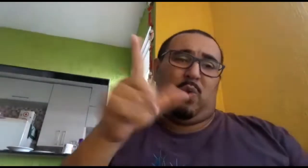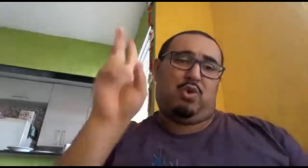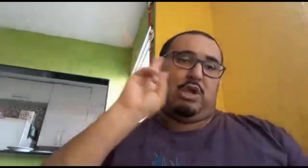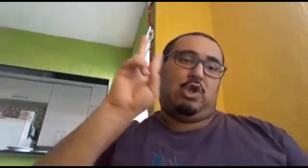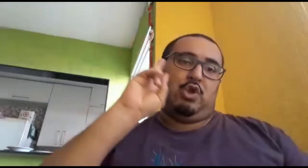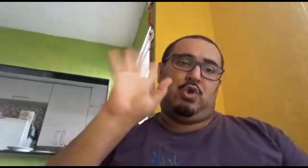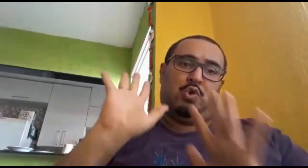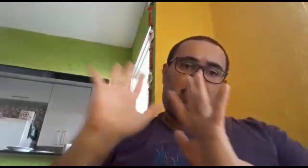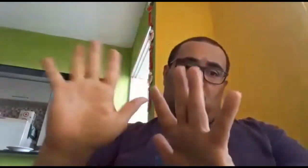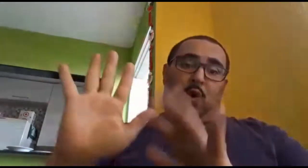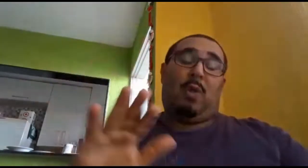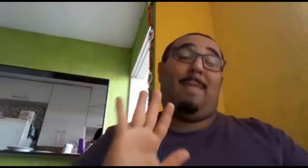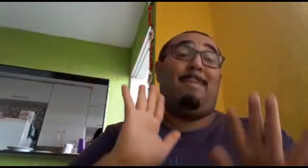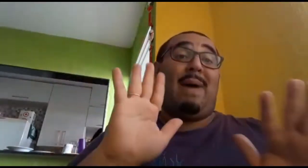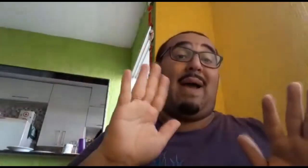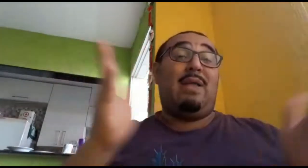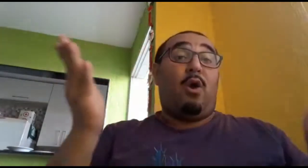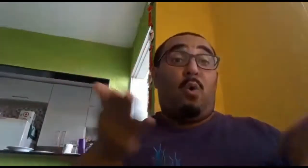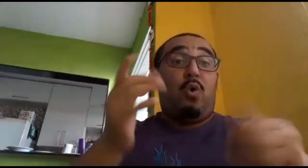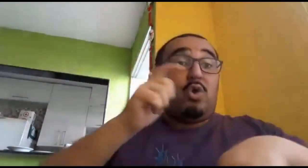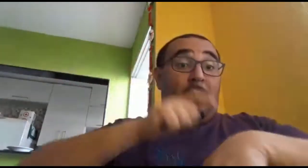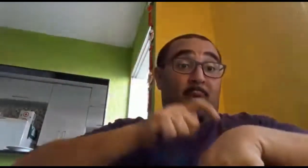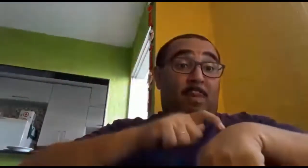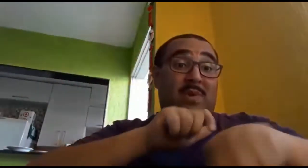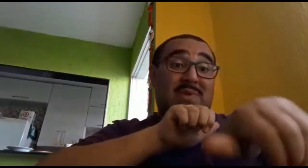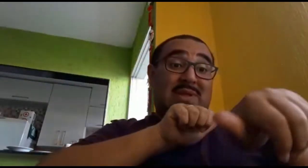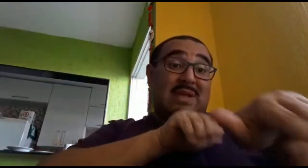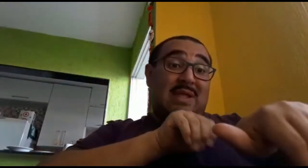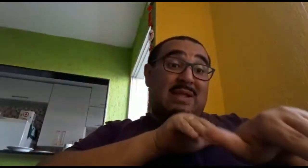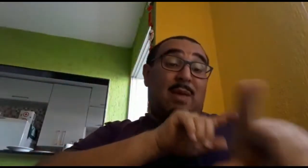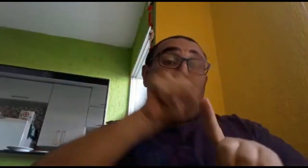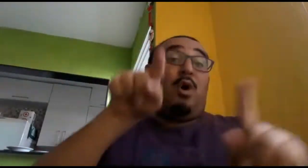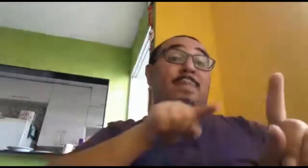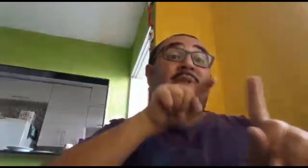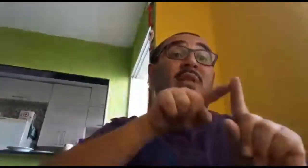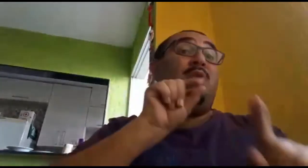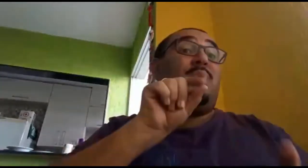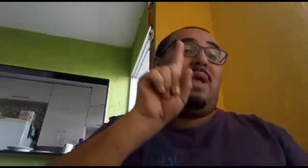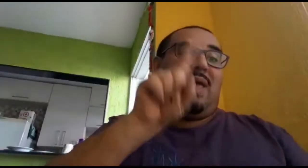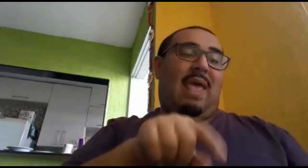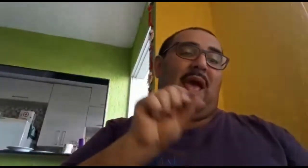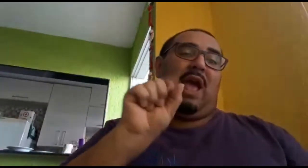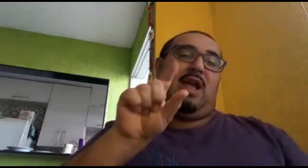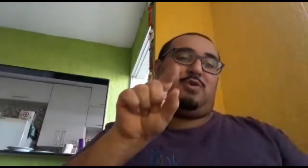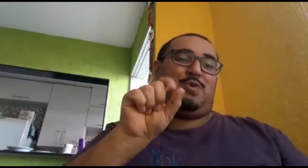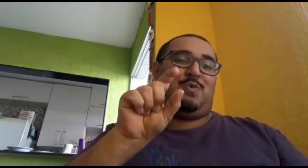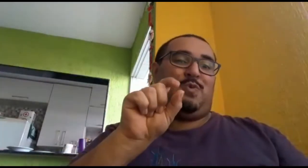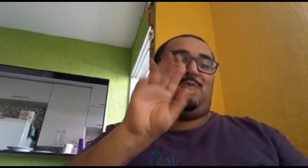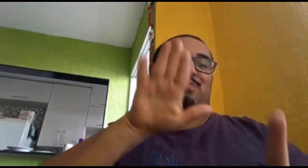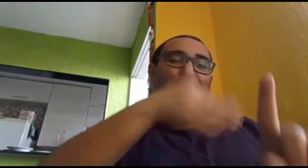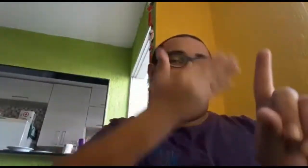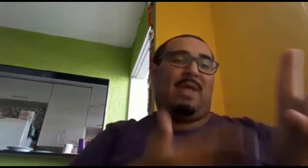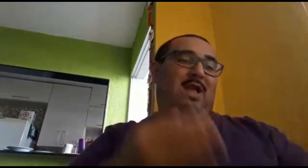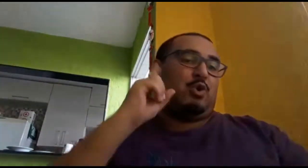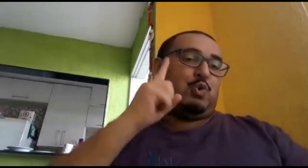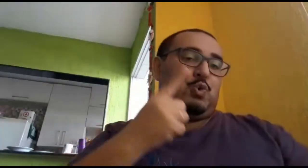Brasil mesmo, mas dando fora. Obrigada, Cauê. Tchau, tchau. Bom dia pra você. Pois é, tô feliz de te ver, porque em breve você vai